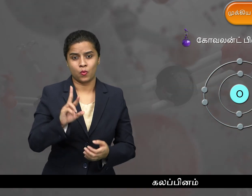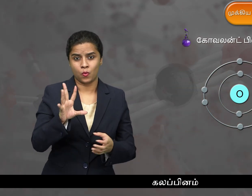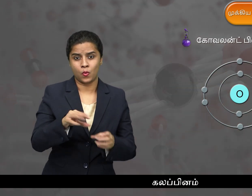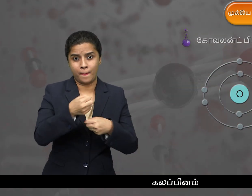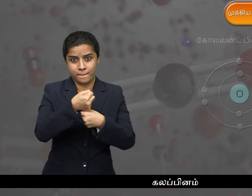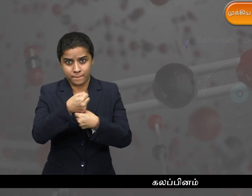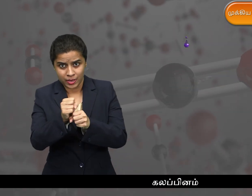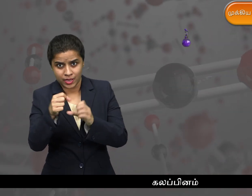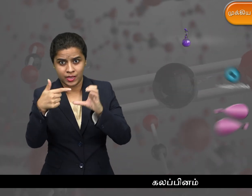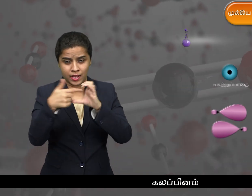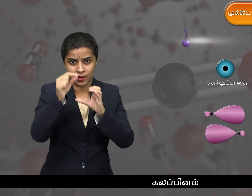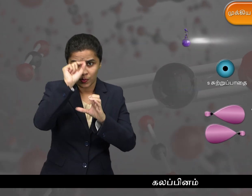கலப்பினம்,